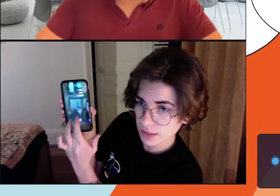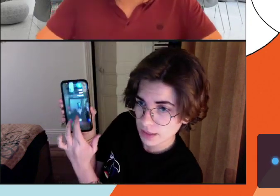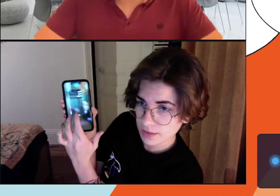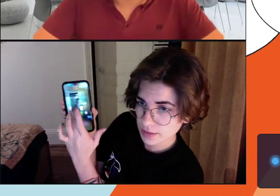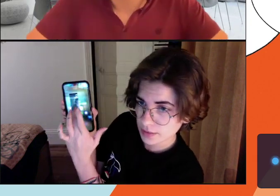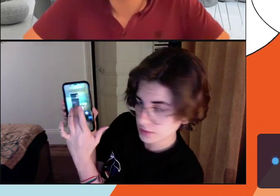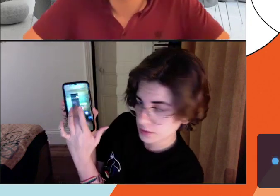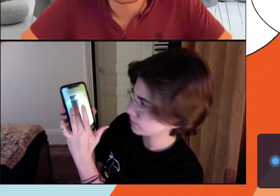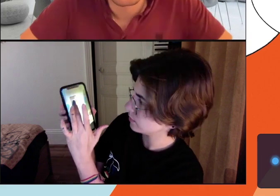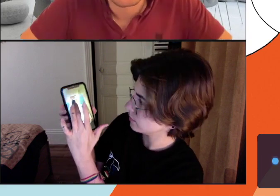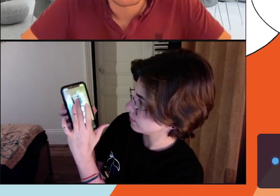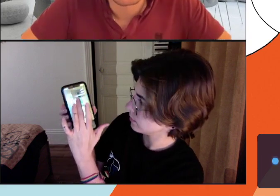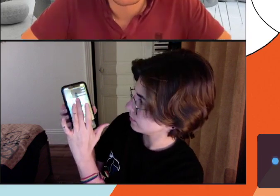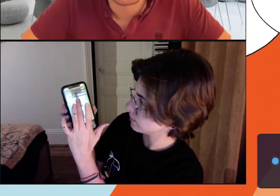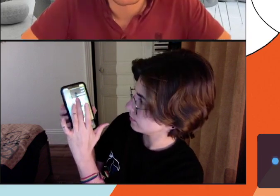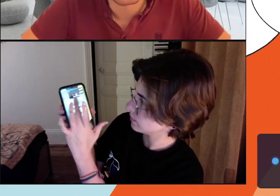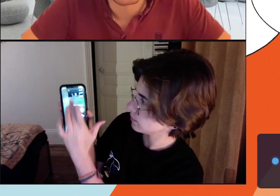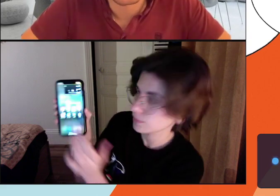glisser.